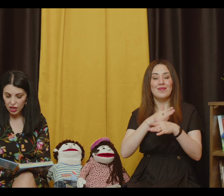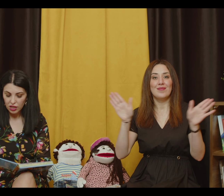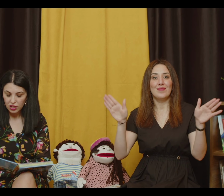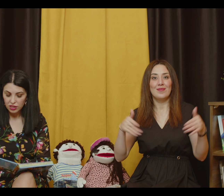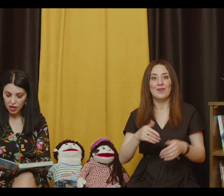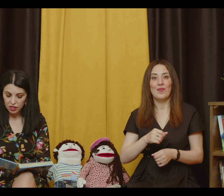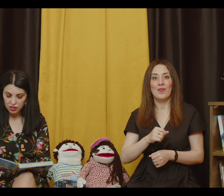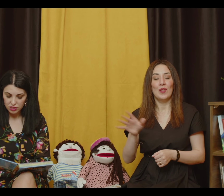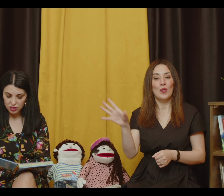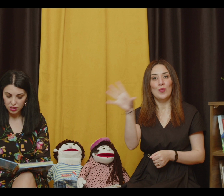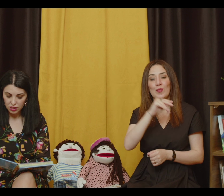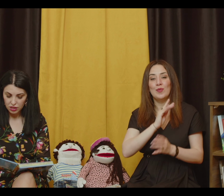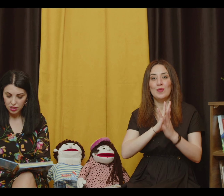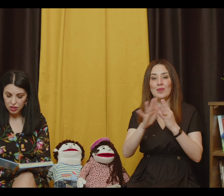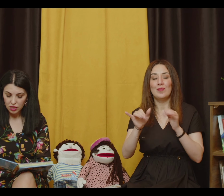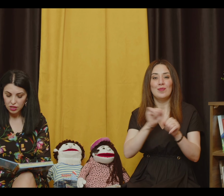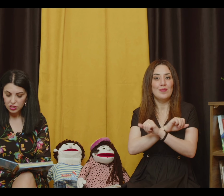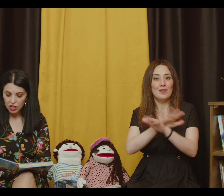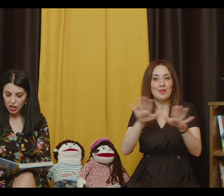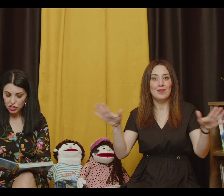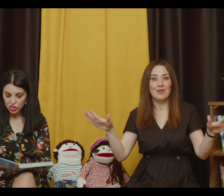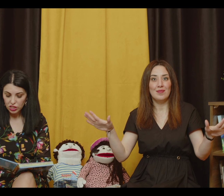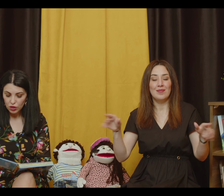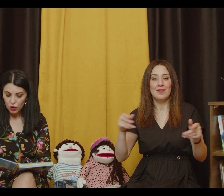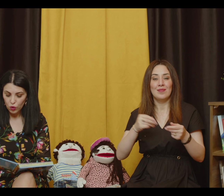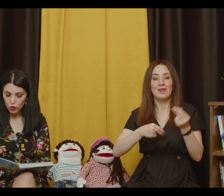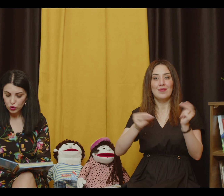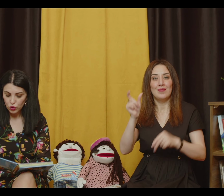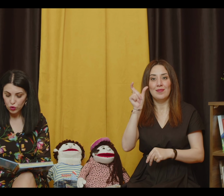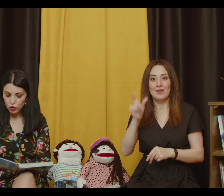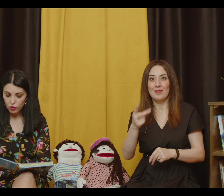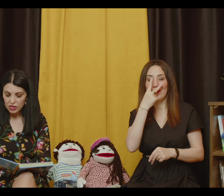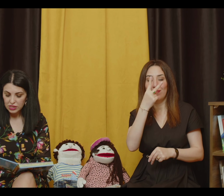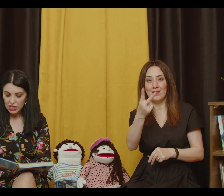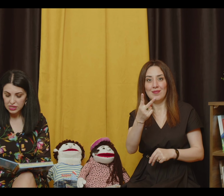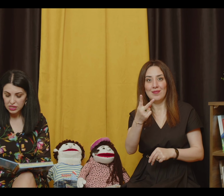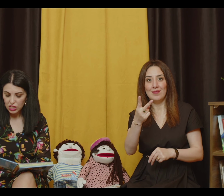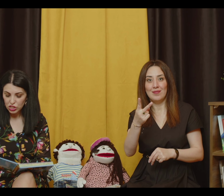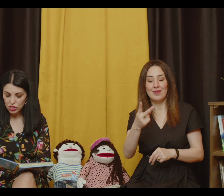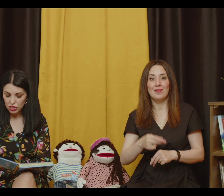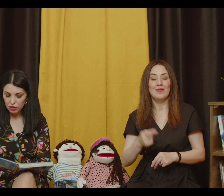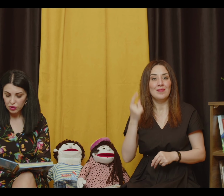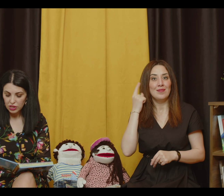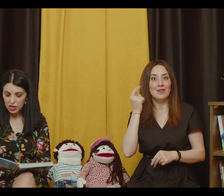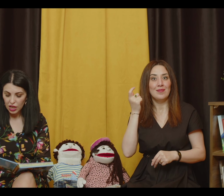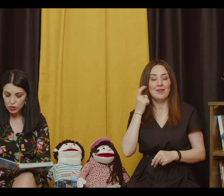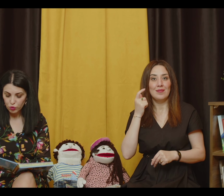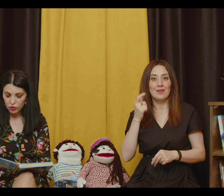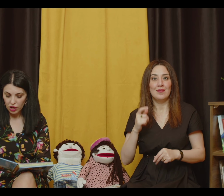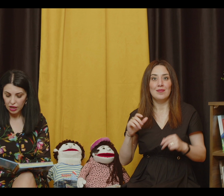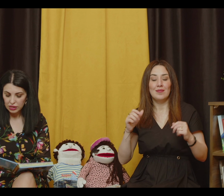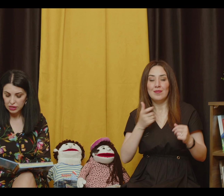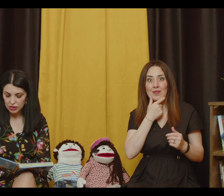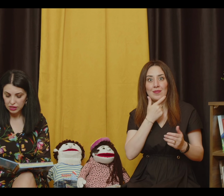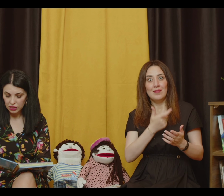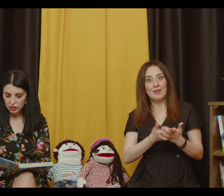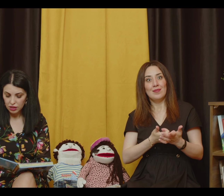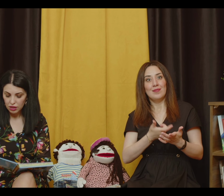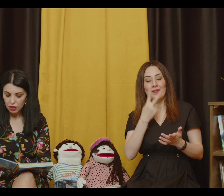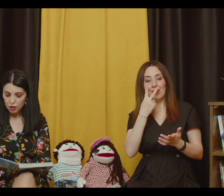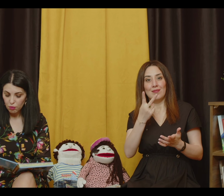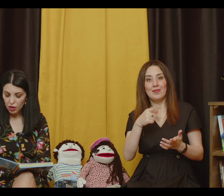meşəyə yayılırdı. Tacir onu görüb, səsini eşidib, təəccüblə